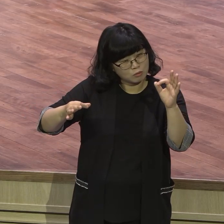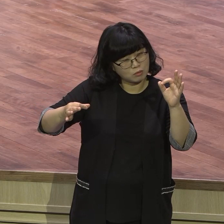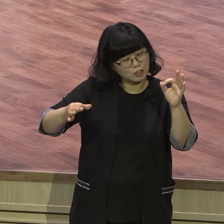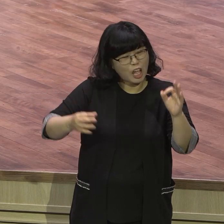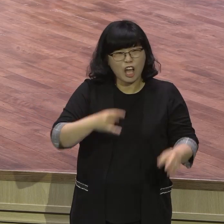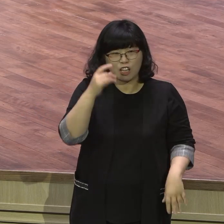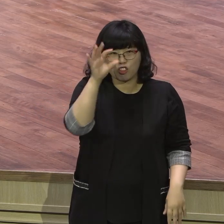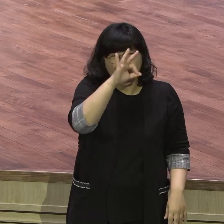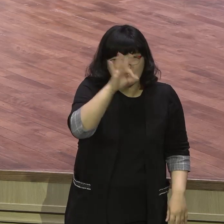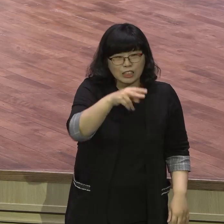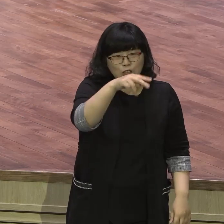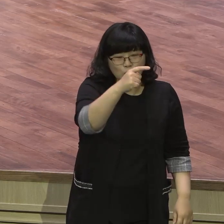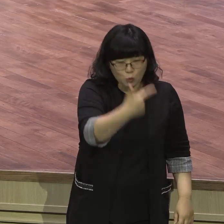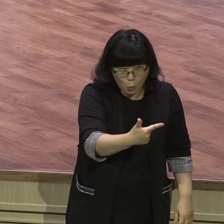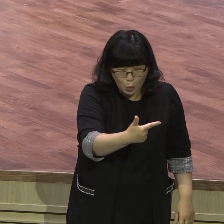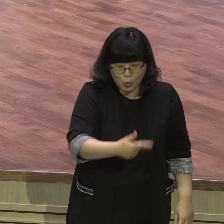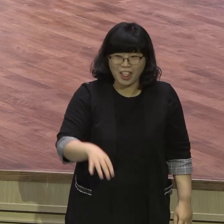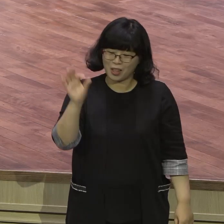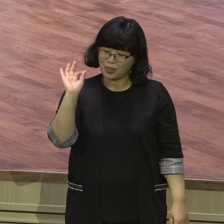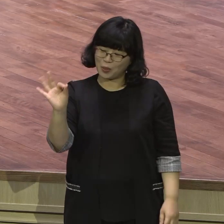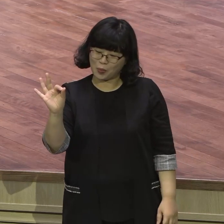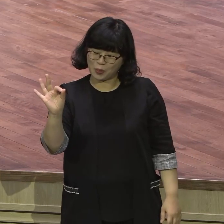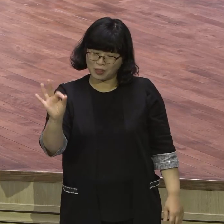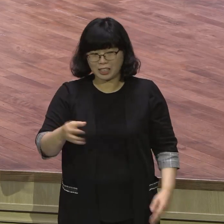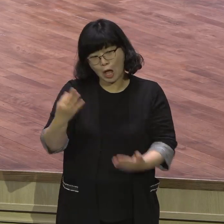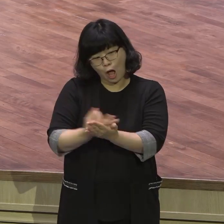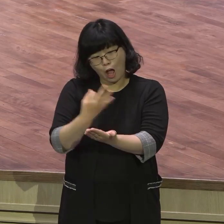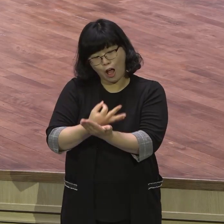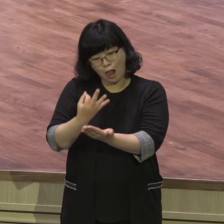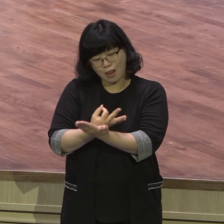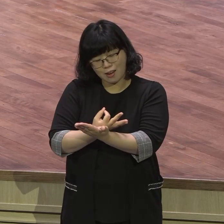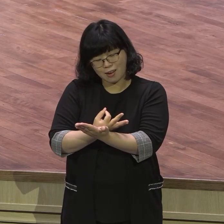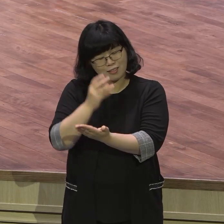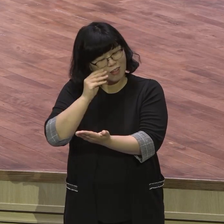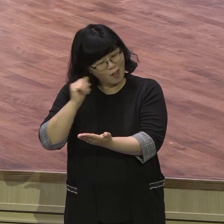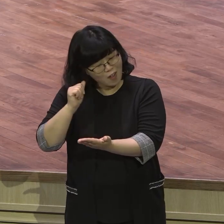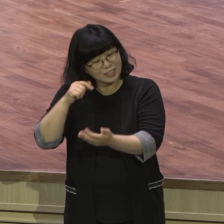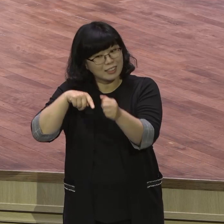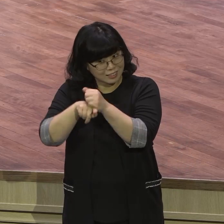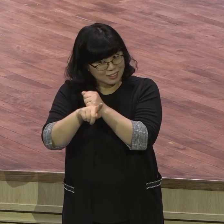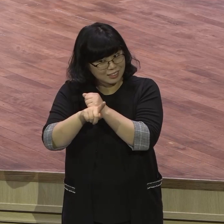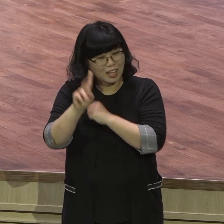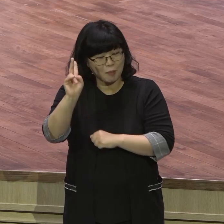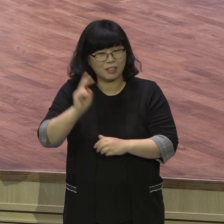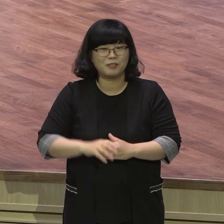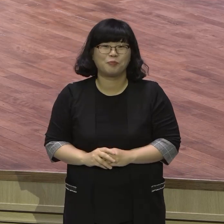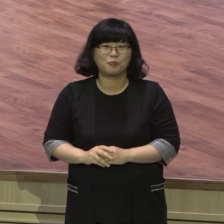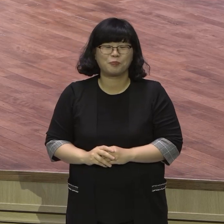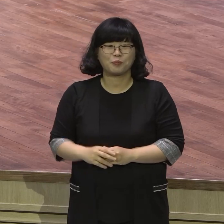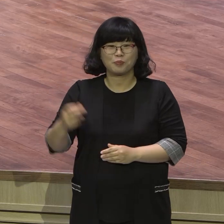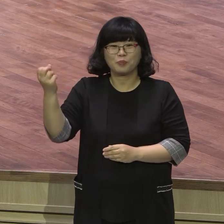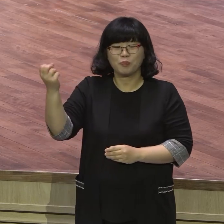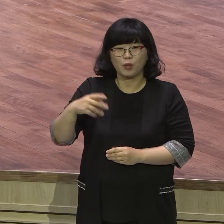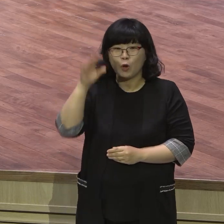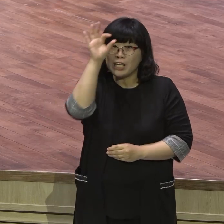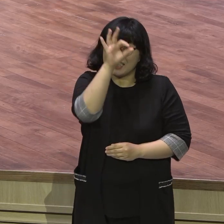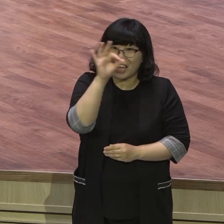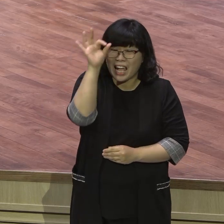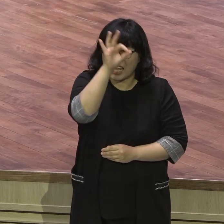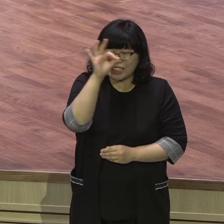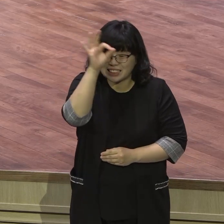그리고 돼지는 다 사나요. 새끼를 많아요. 다 사난다. 많은 것을 돈을 많이 벌게 해준다.